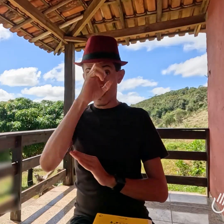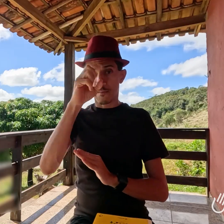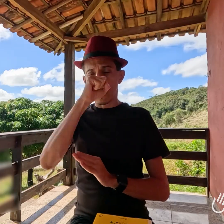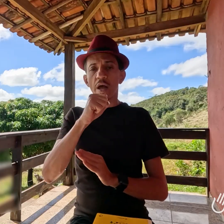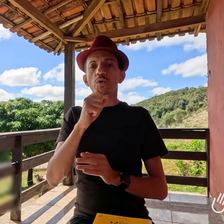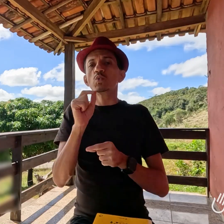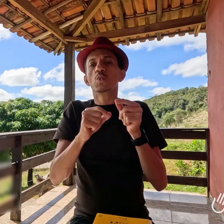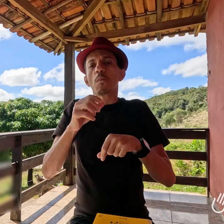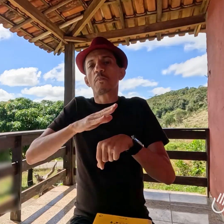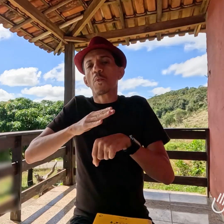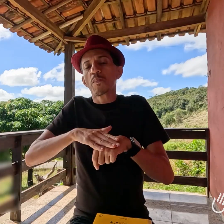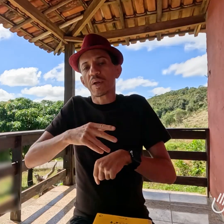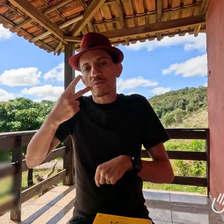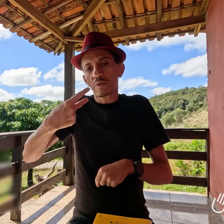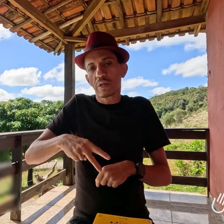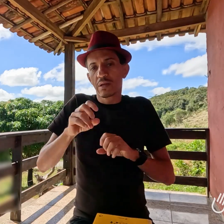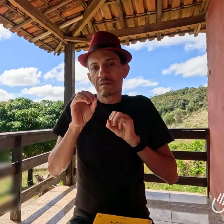mais profundas neste livro.